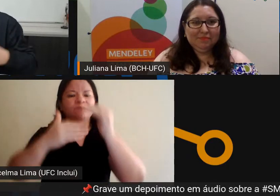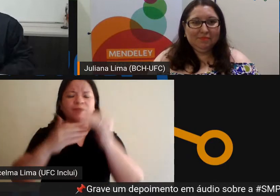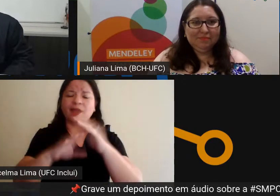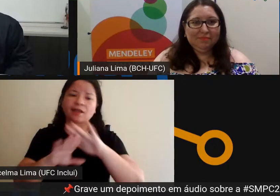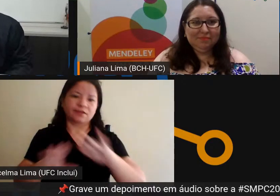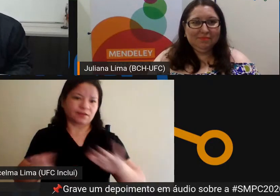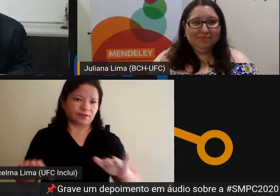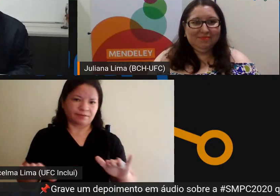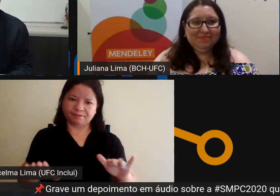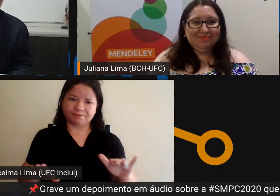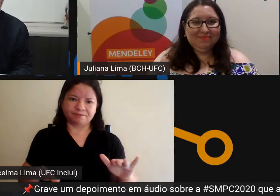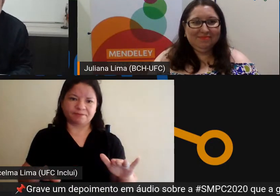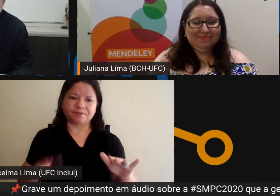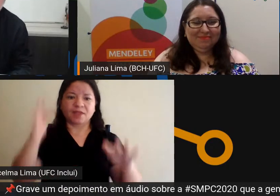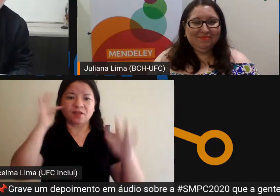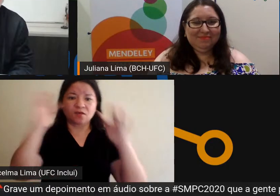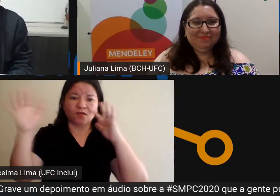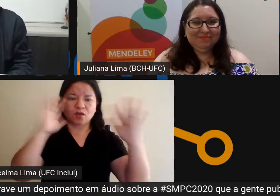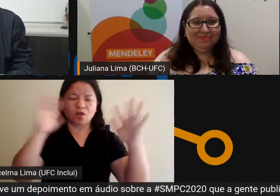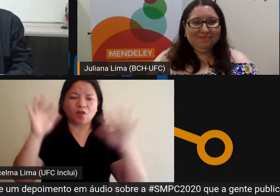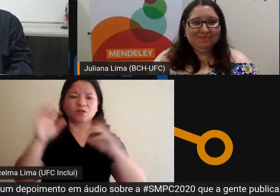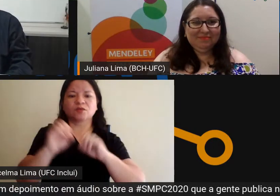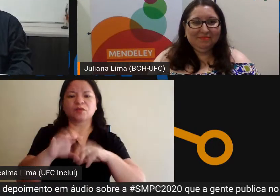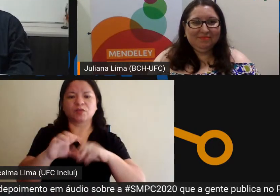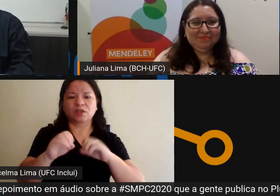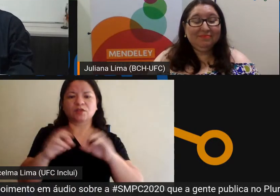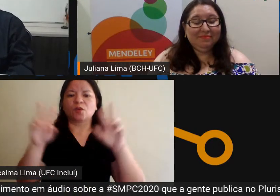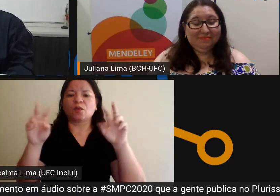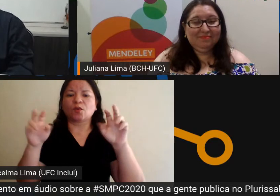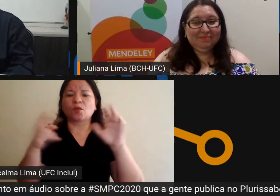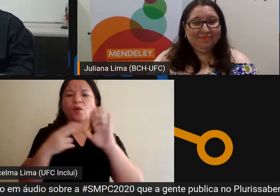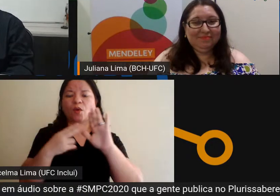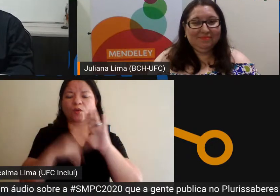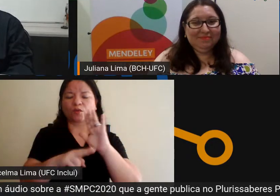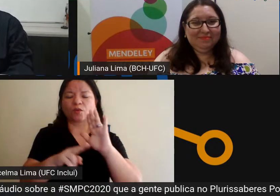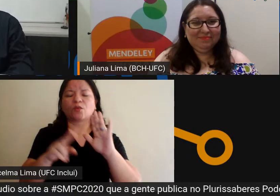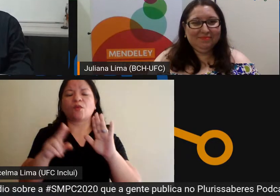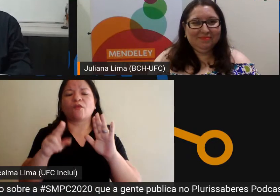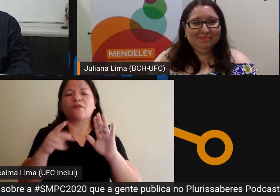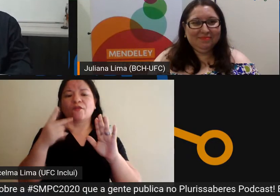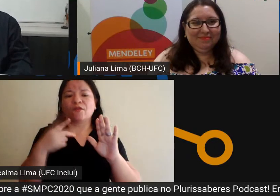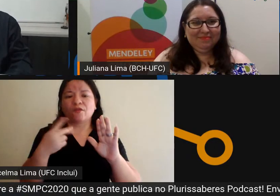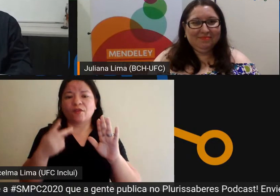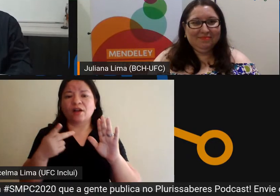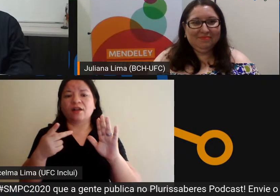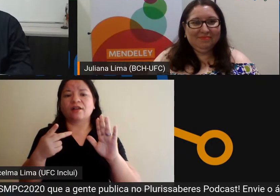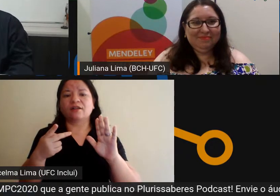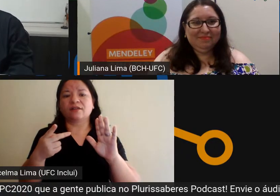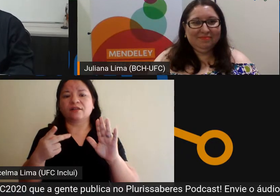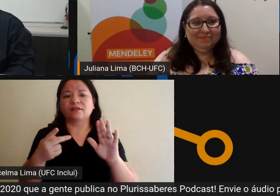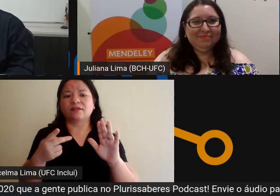diz um grande filósofo e educador, Rubem Alves, né? Ostra feliz não faz